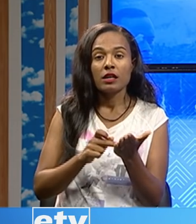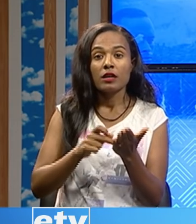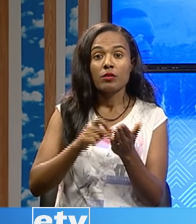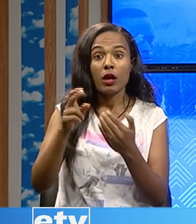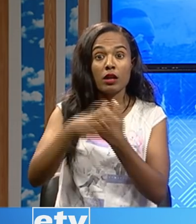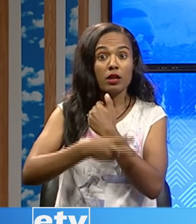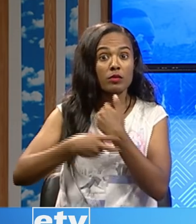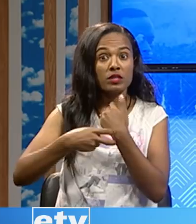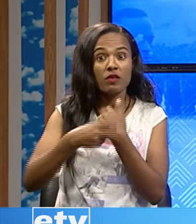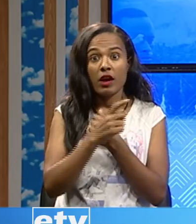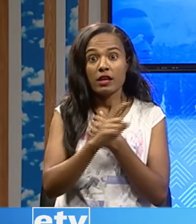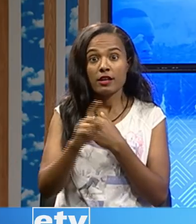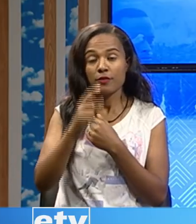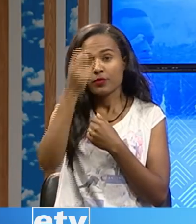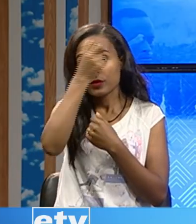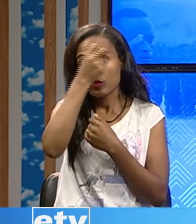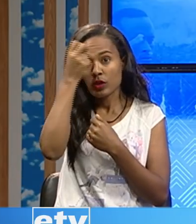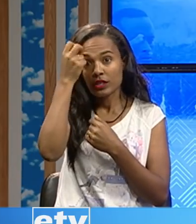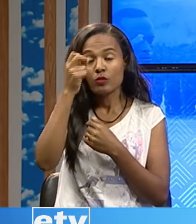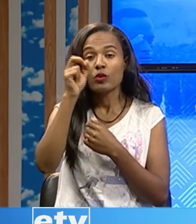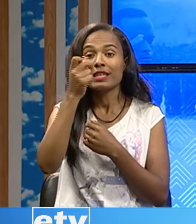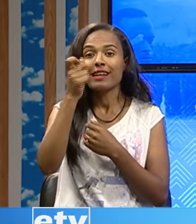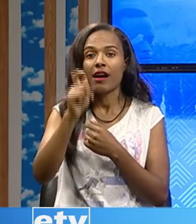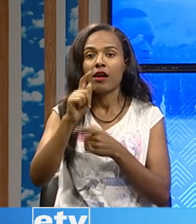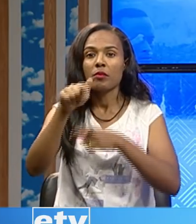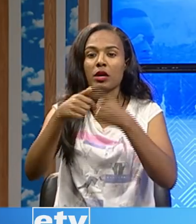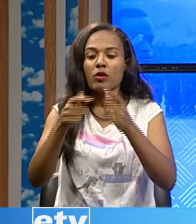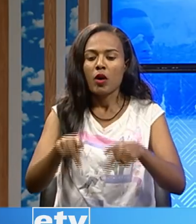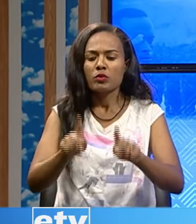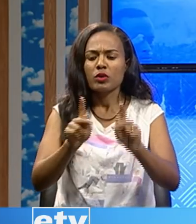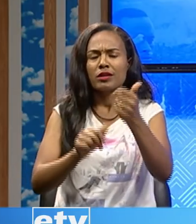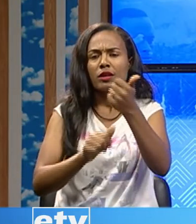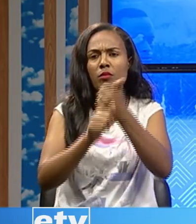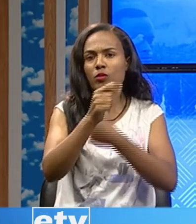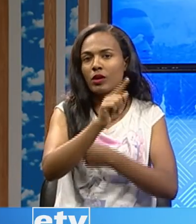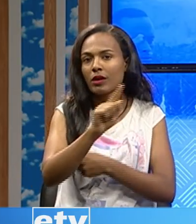አይደለም ወልዲያ ጋር መሄደው አርሶ አደር ለማቆሳቆል አይደለም